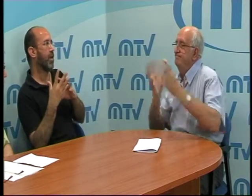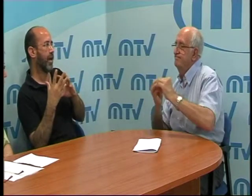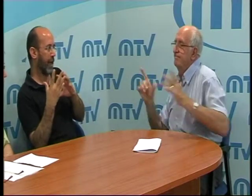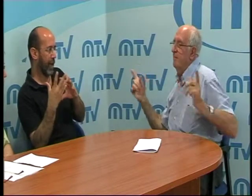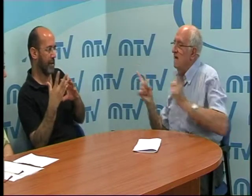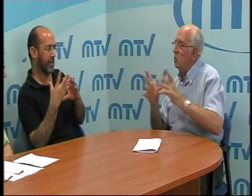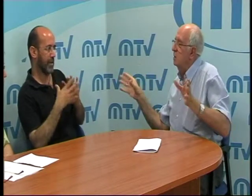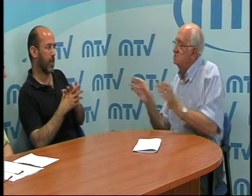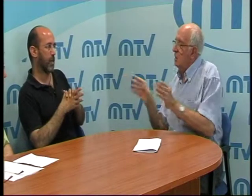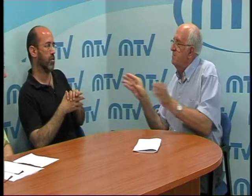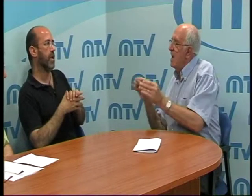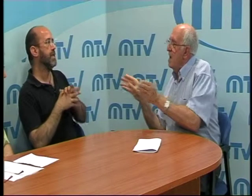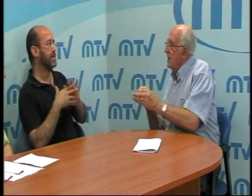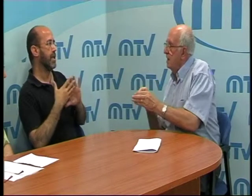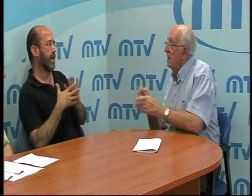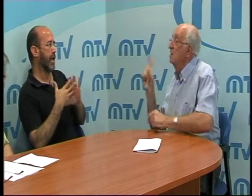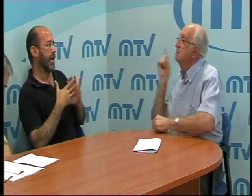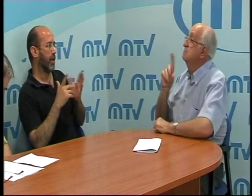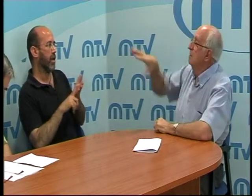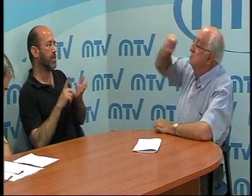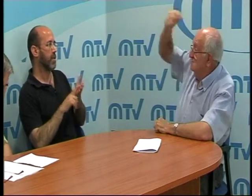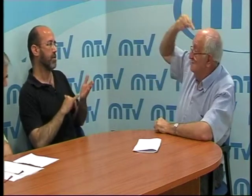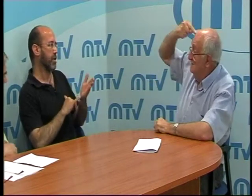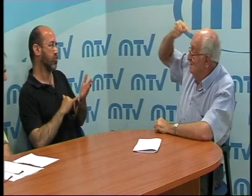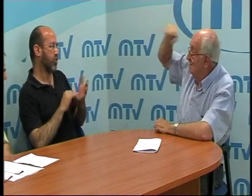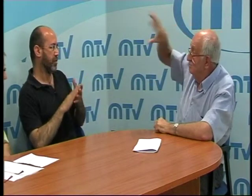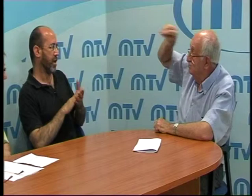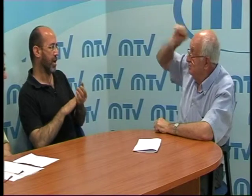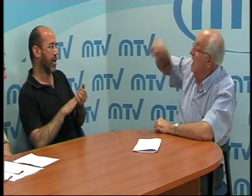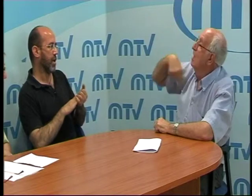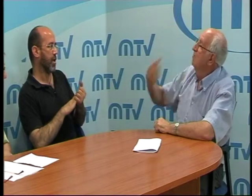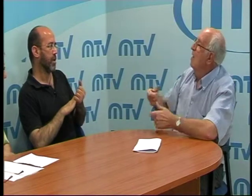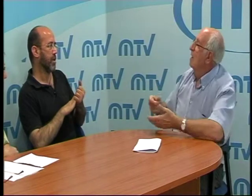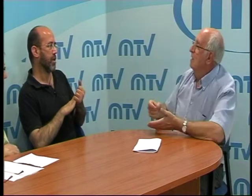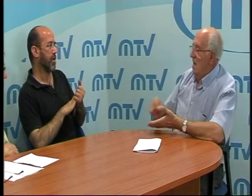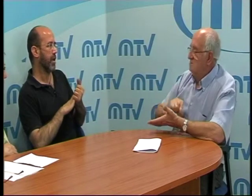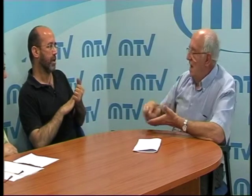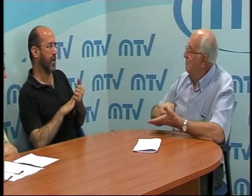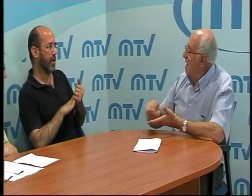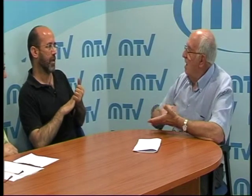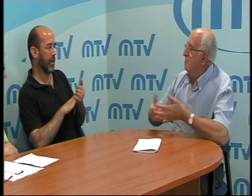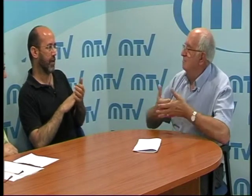velocidad que se está hablando. Sí que la lengua de signos tiene su propia...